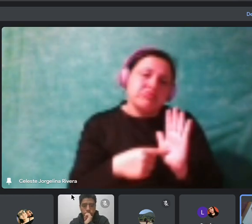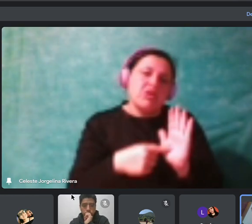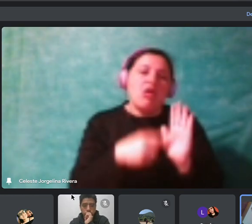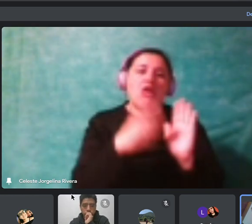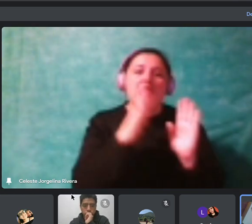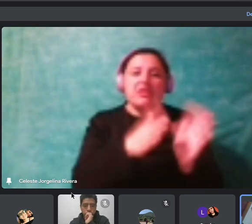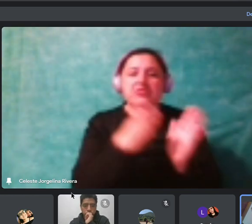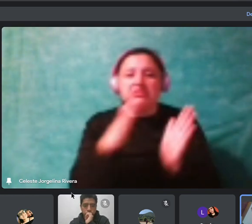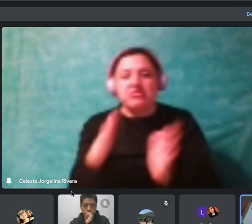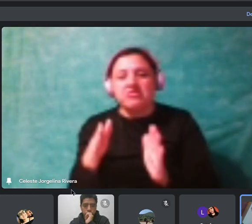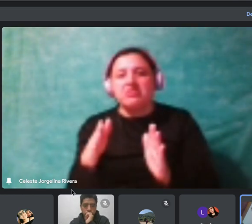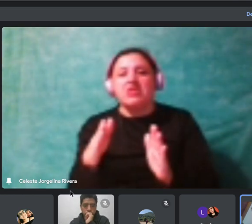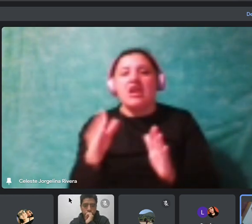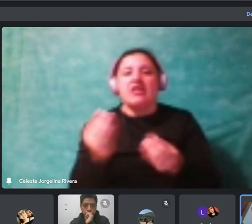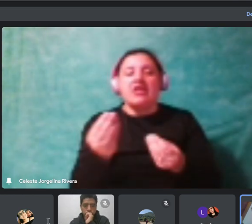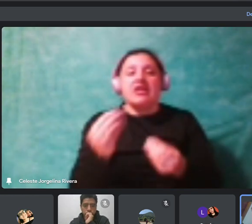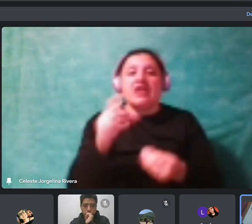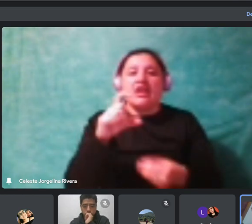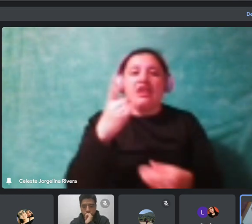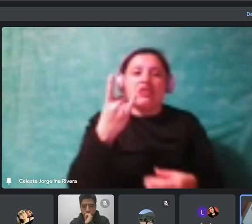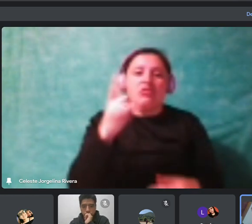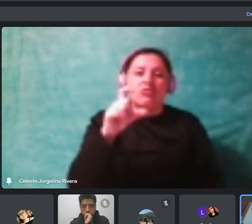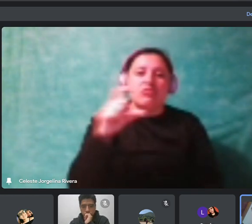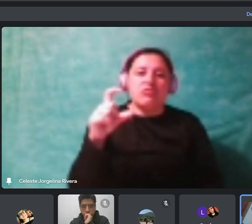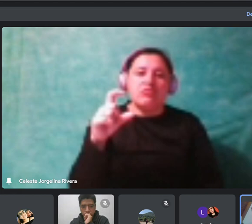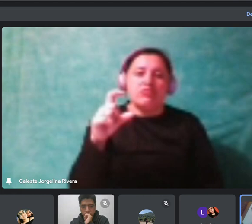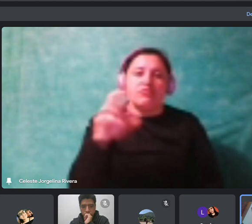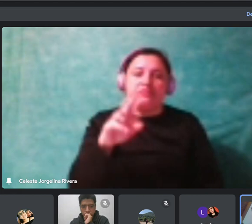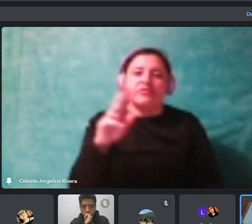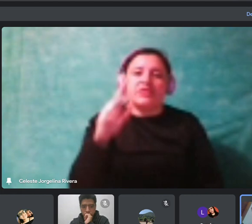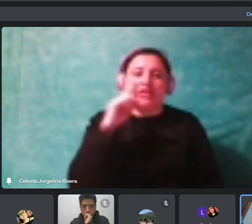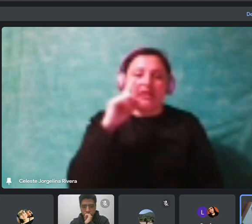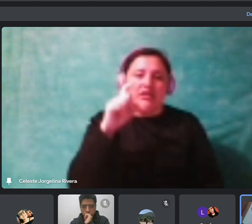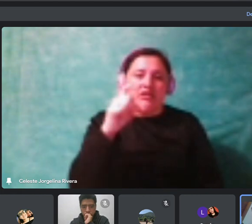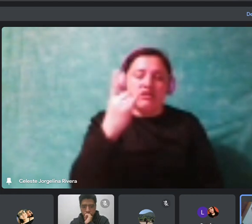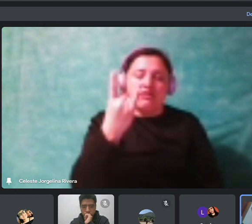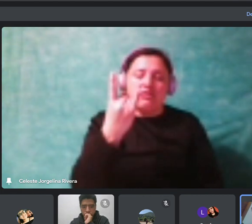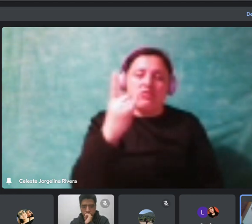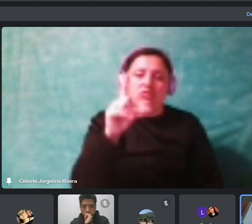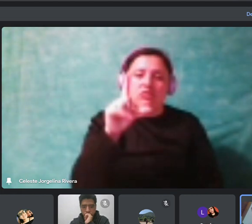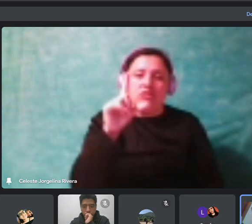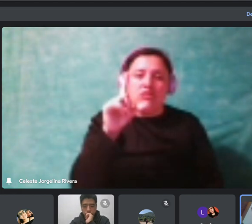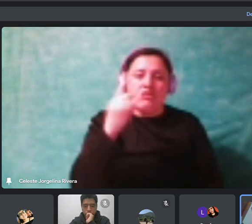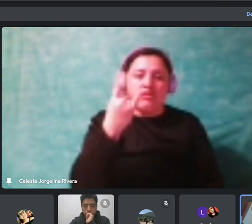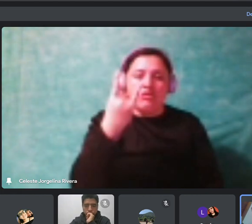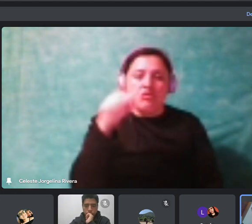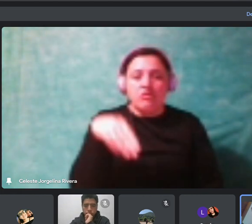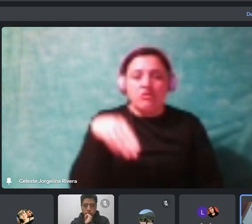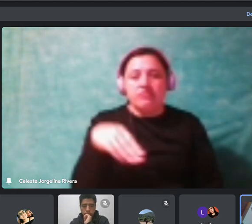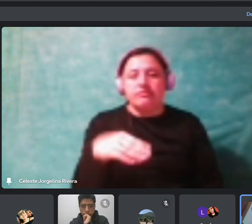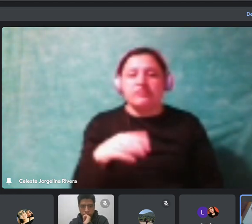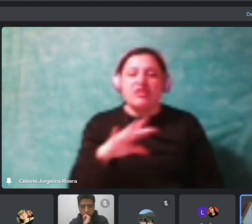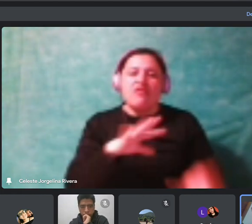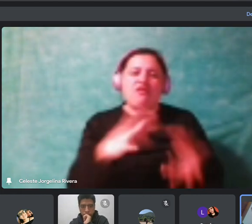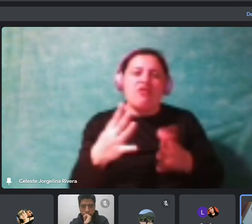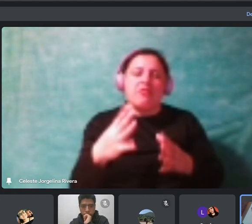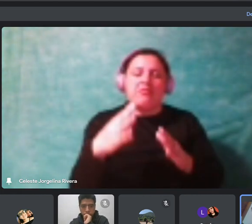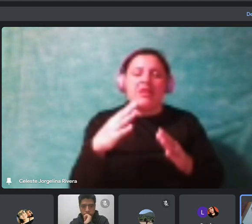sí, como vos dijiste, sí, los marcos curriculares, los parámetros, sí. ¿No? ¿Cómo dijiste